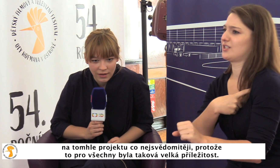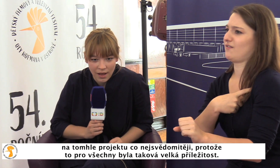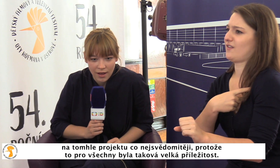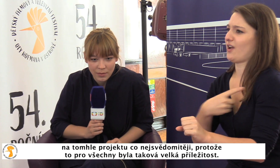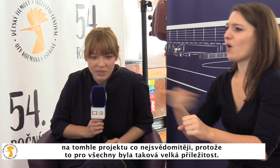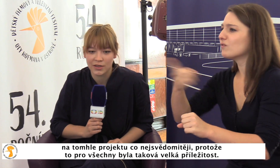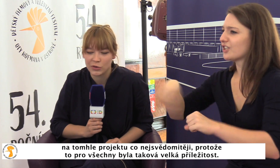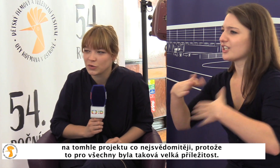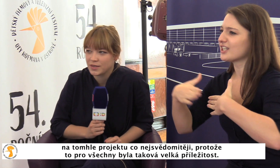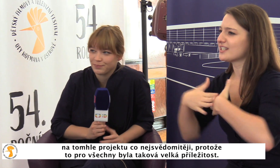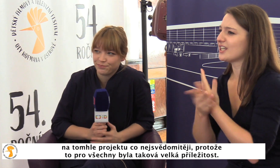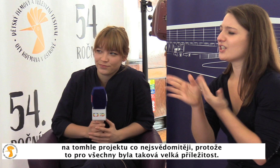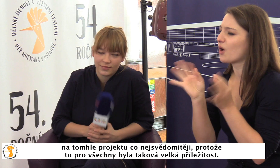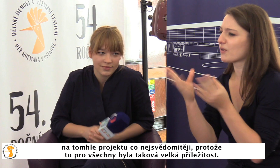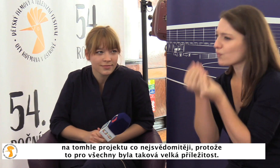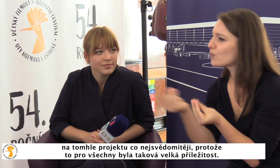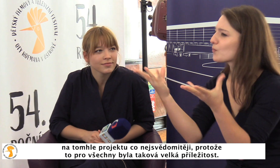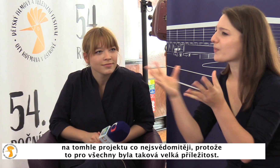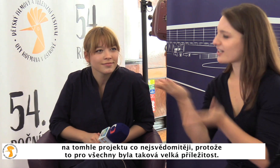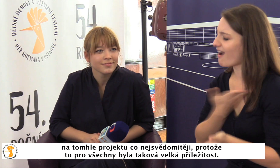taková velká příležitost.